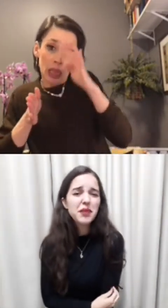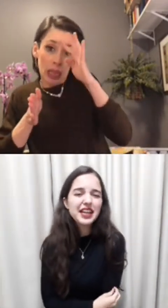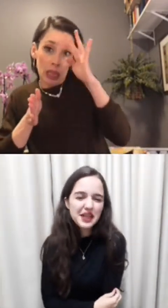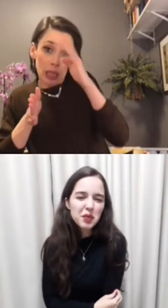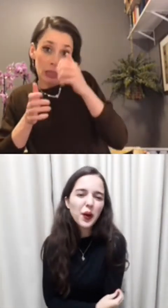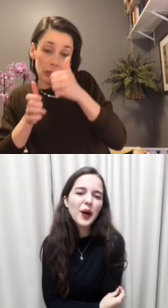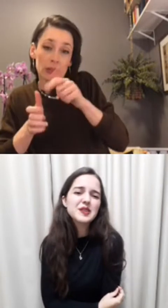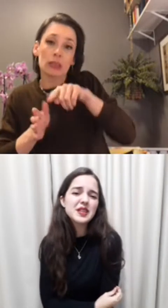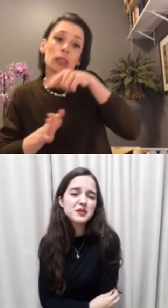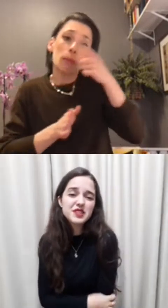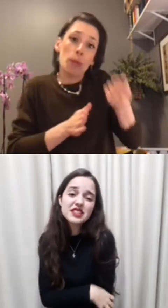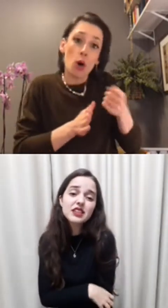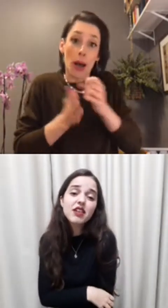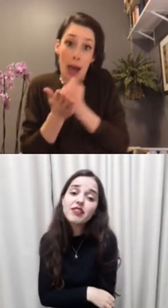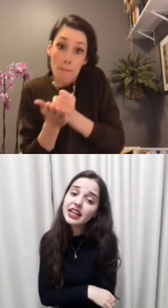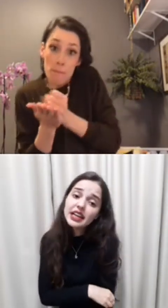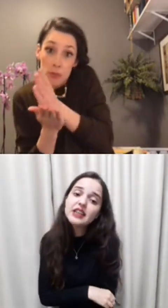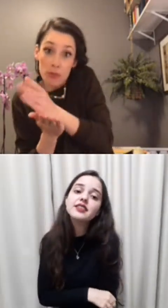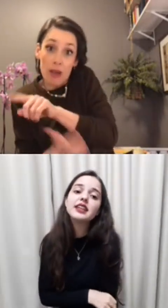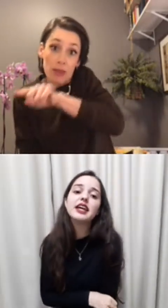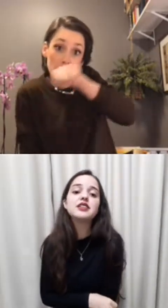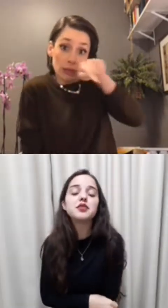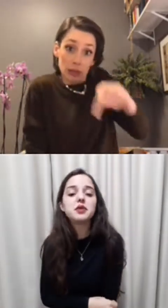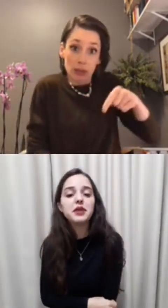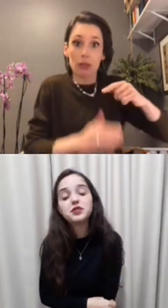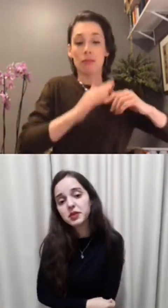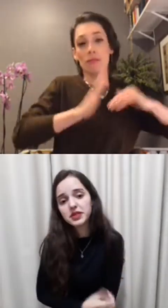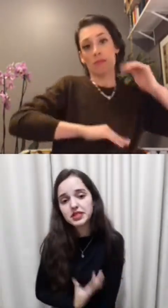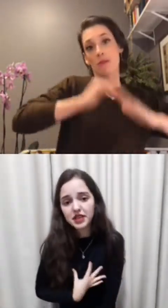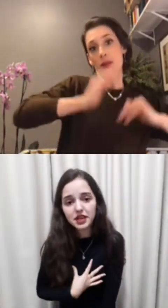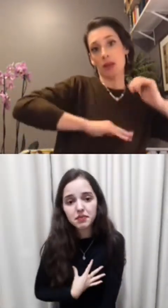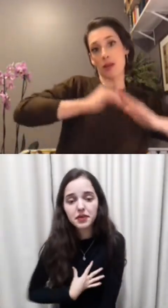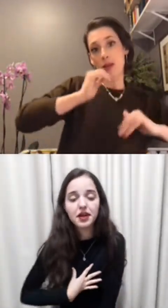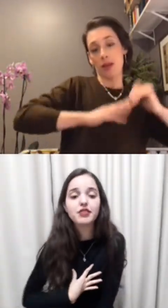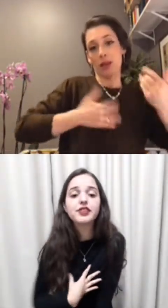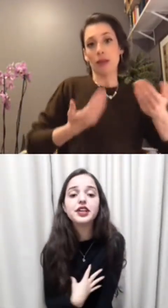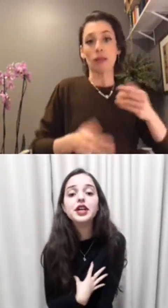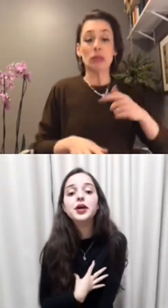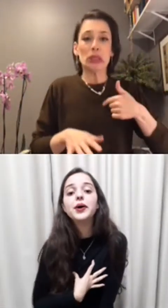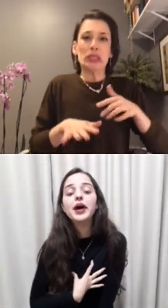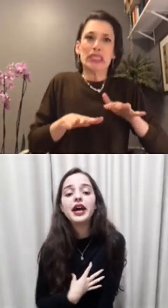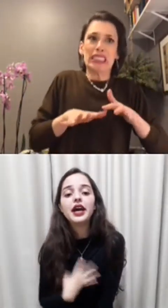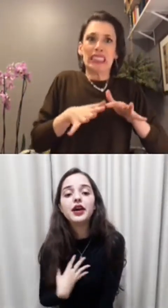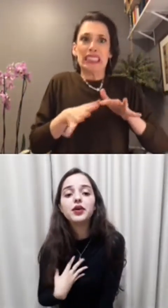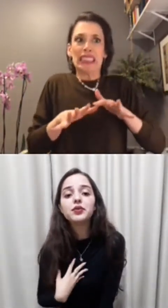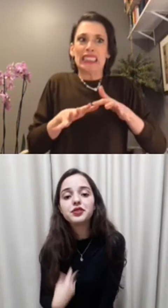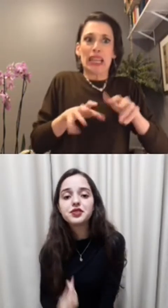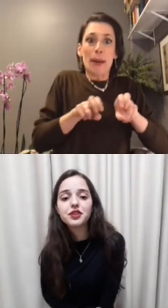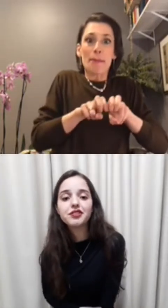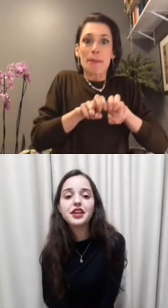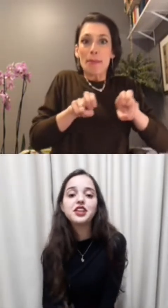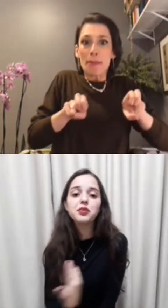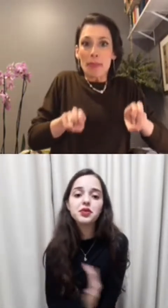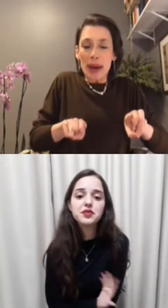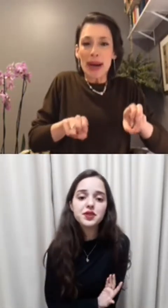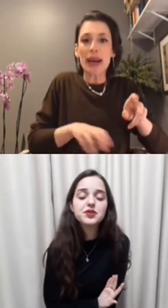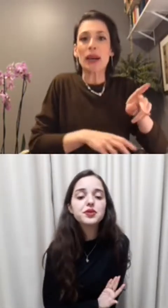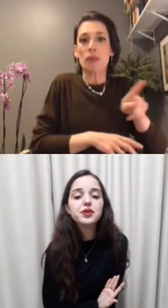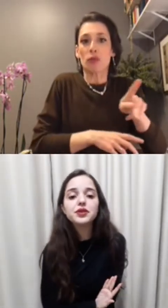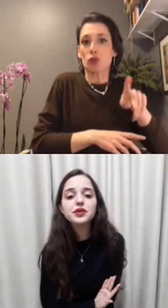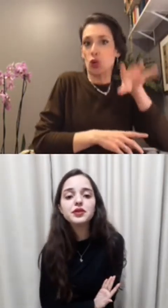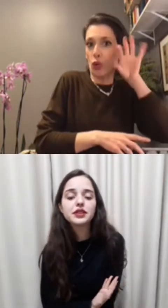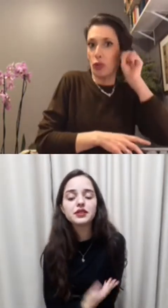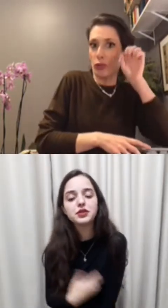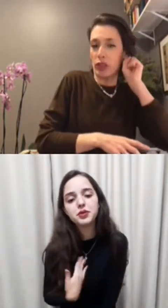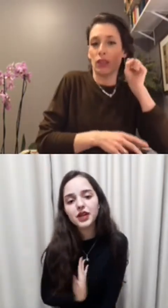na barriga por causa das pessoas que estão avaliando, né? Normalmente, pelo menos na minha banca, foi um professor ouvinte, um professor